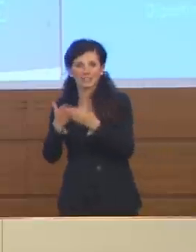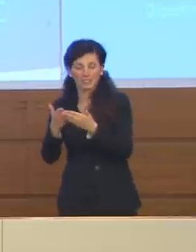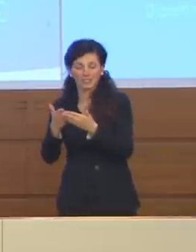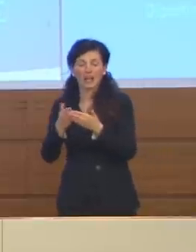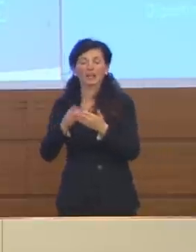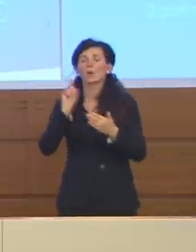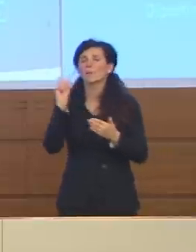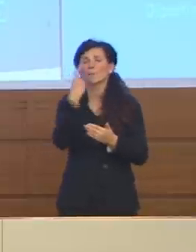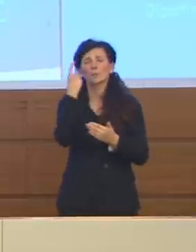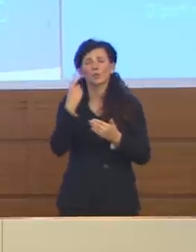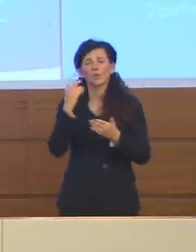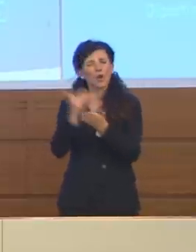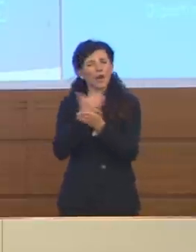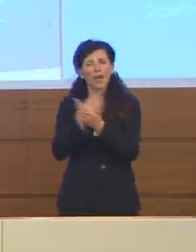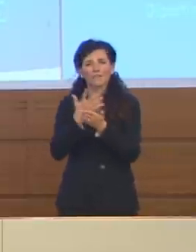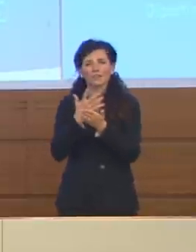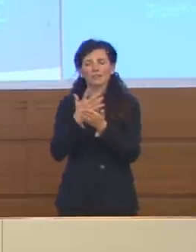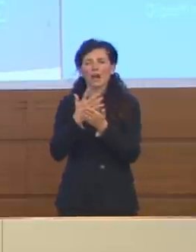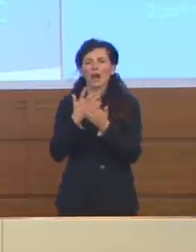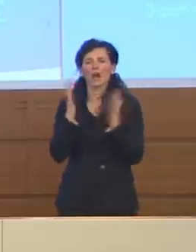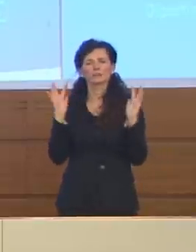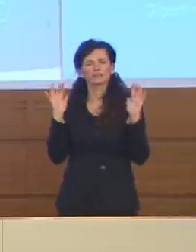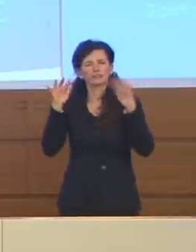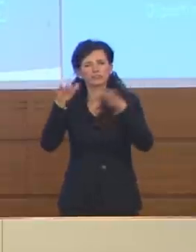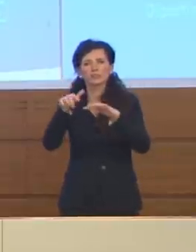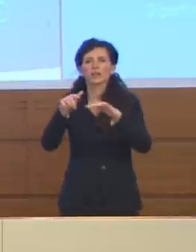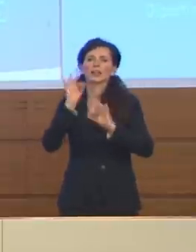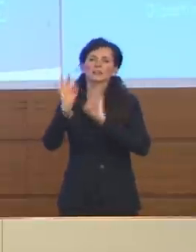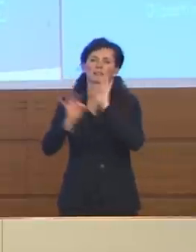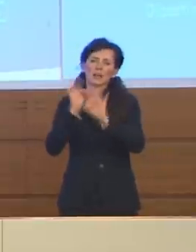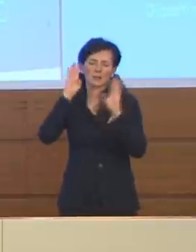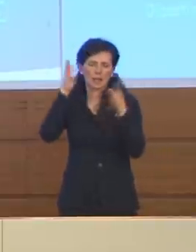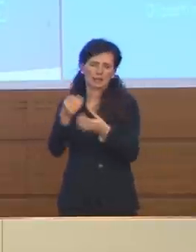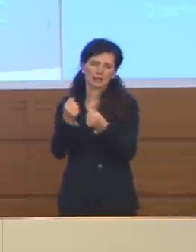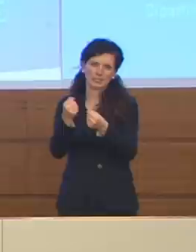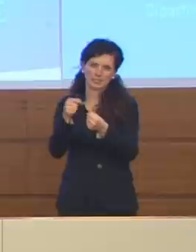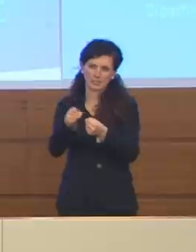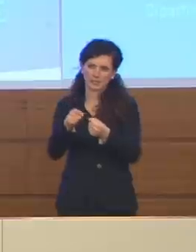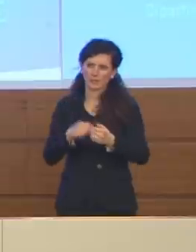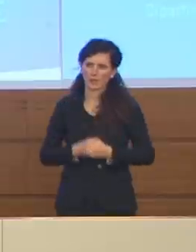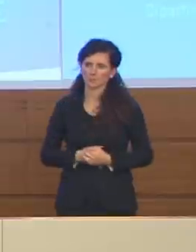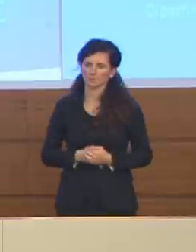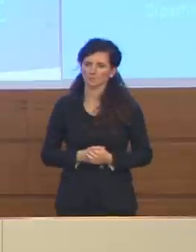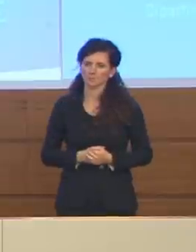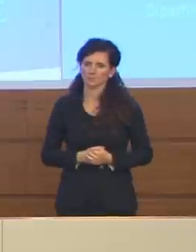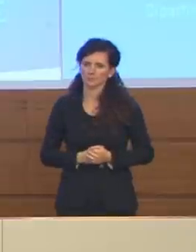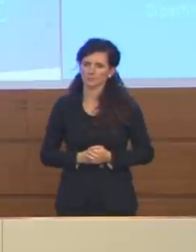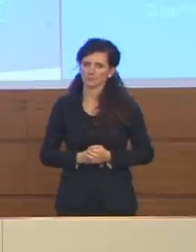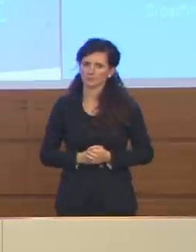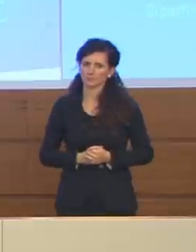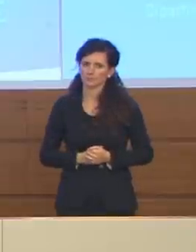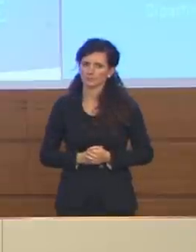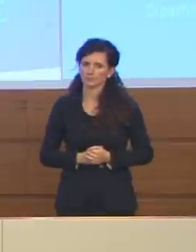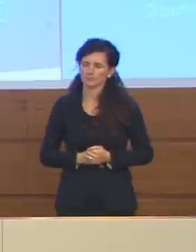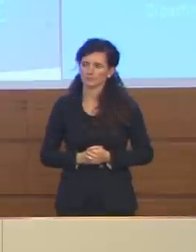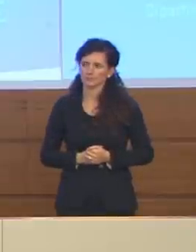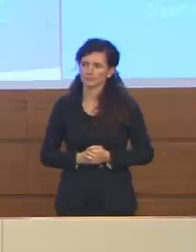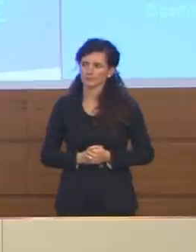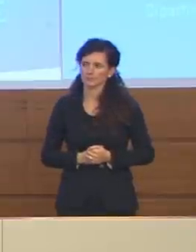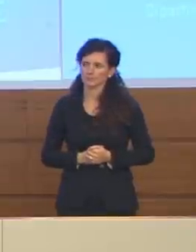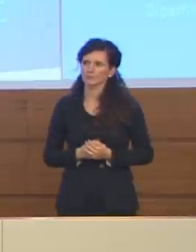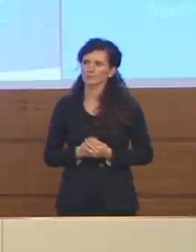intensive e questa valutazione e mi ripeto ma mi sembra